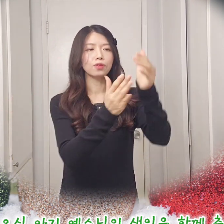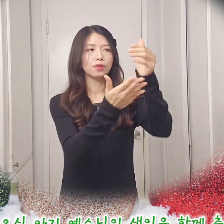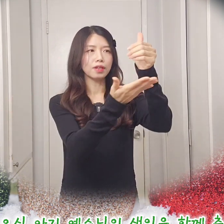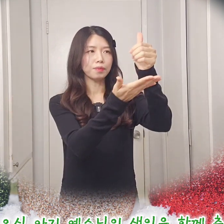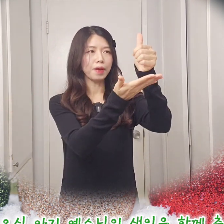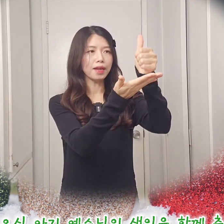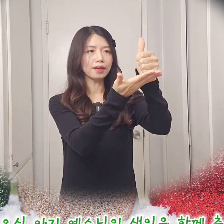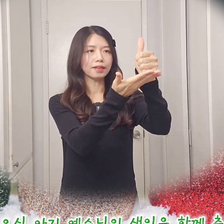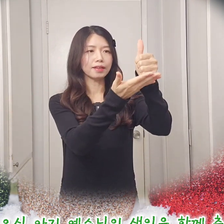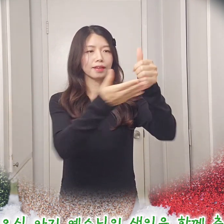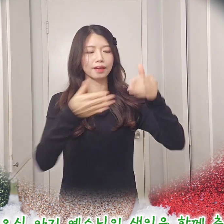예수님의